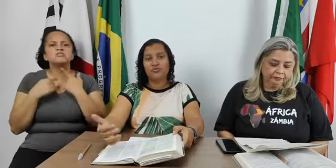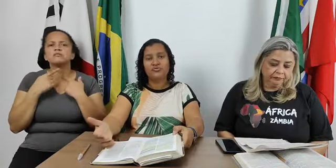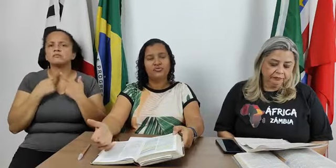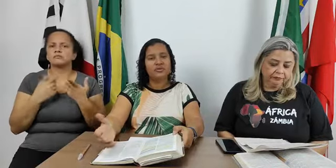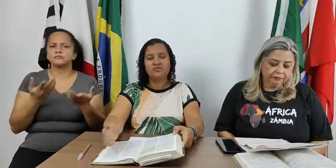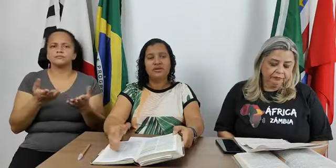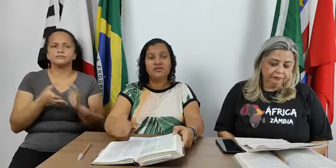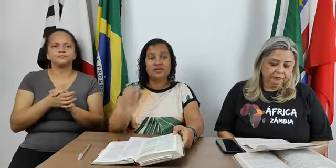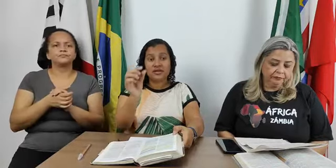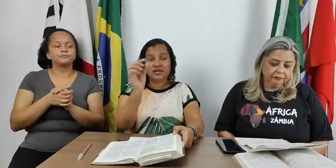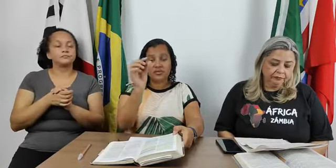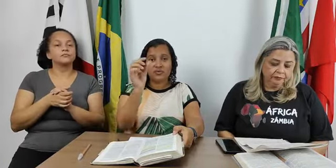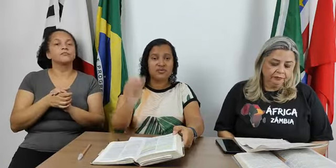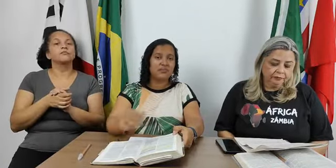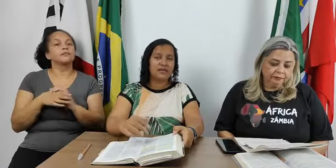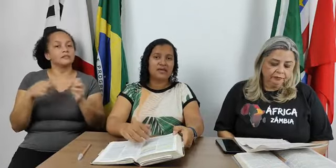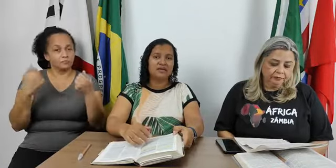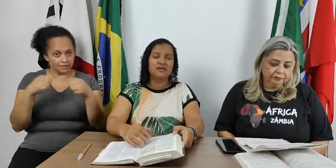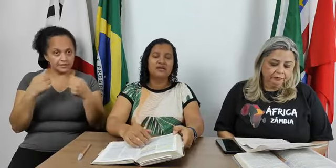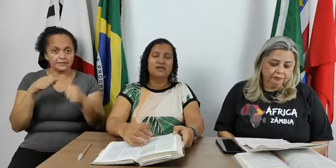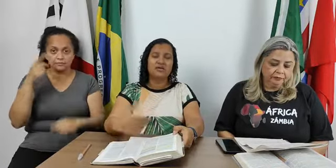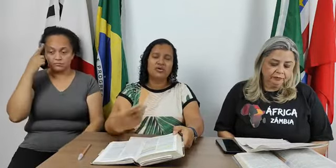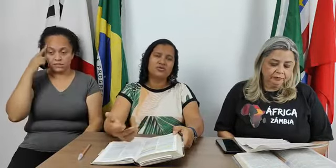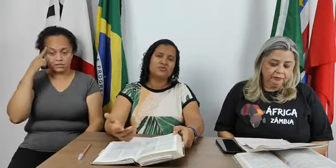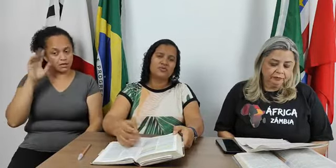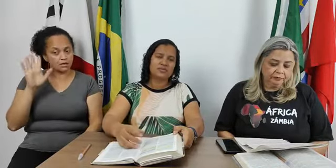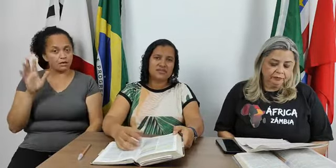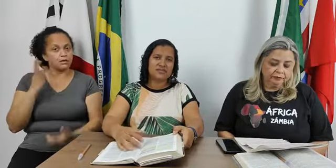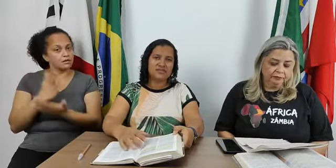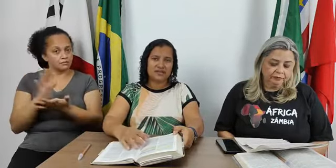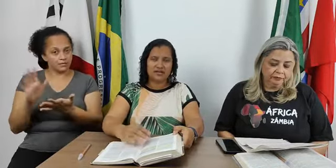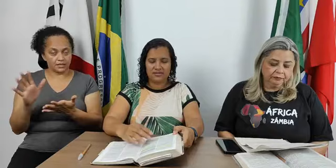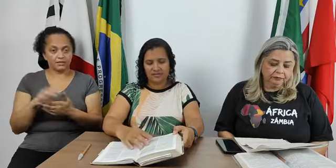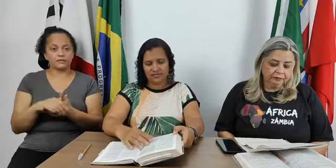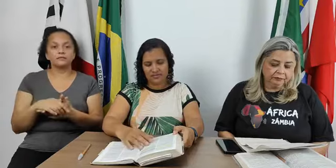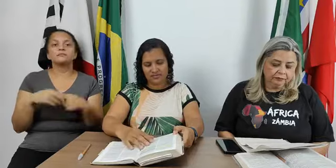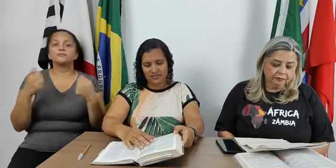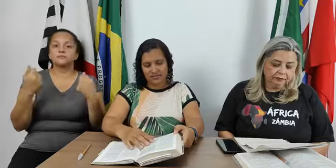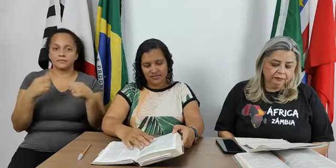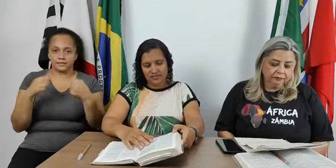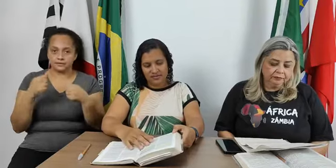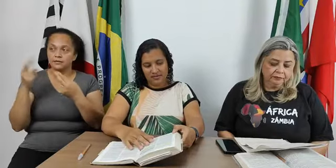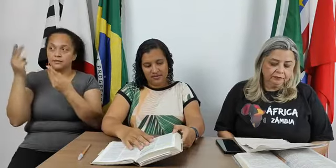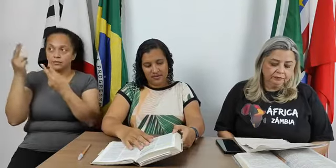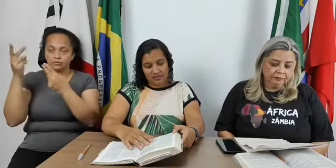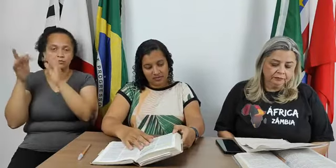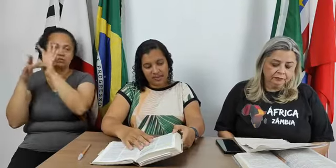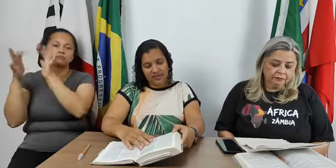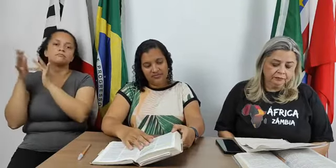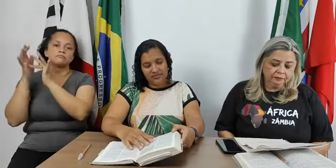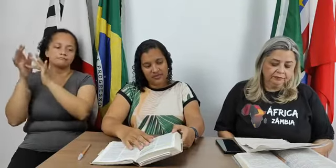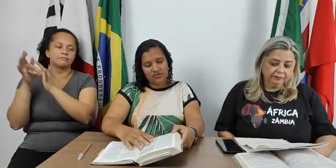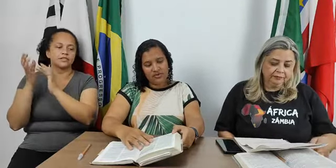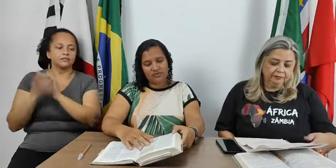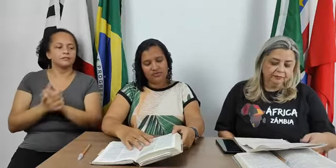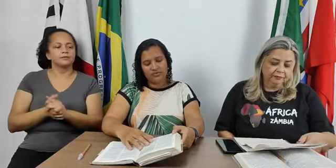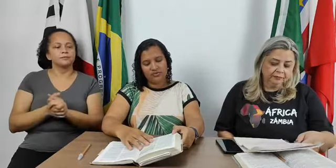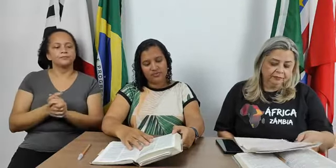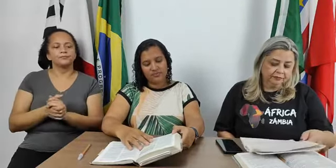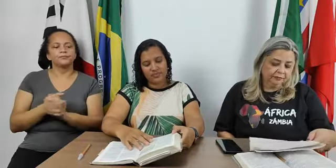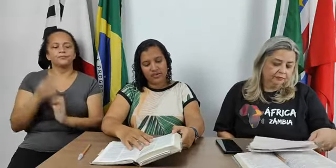extremo como um filho. Não, às vezes é uma coisa pequena. E nós já somos resistentes. Mas vamos lá,